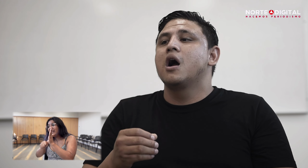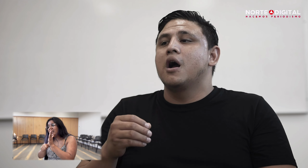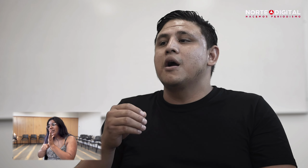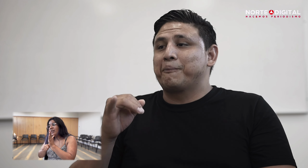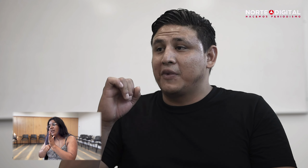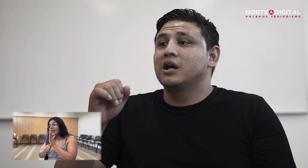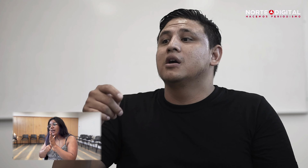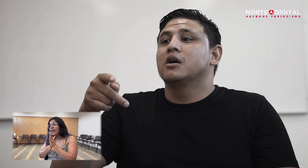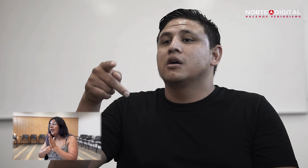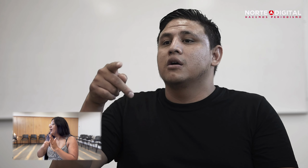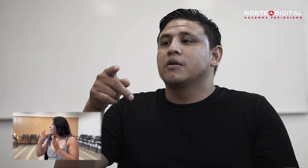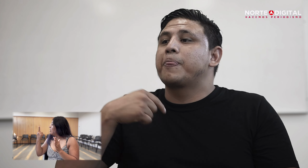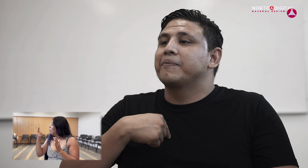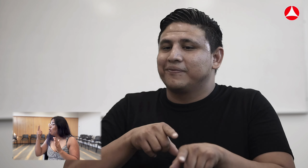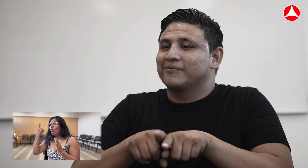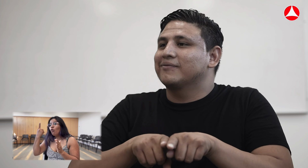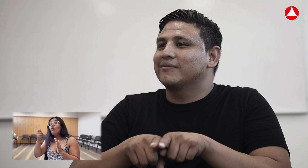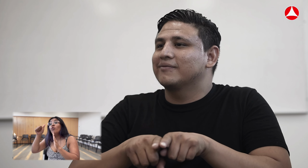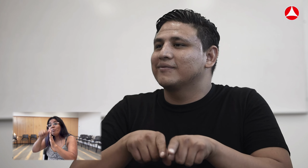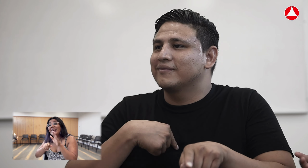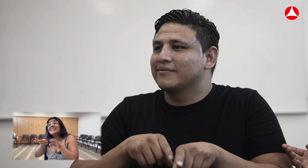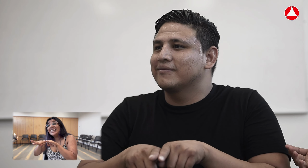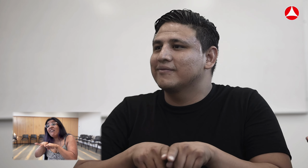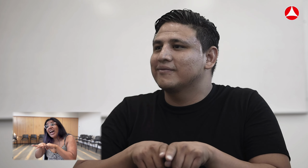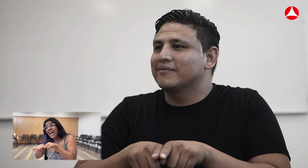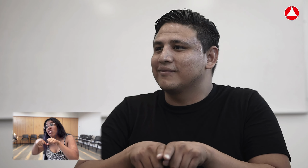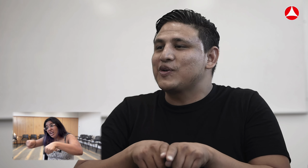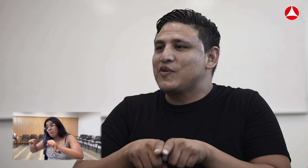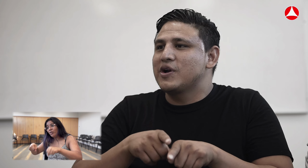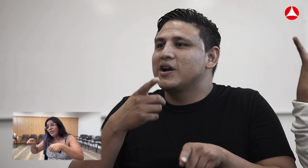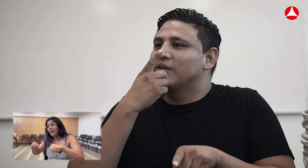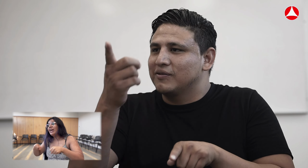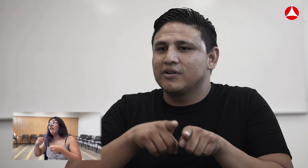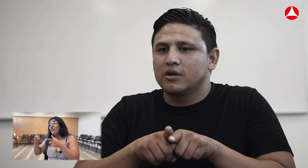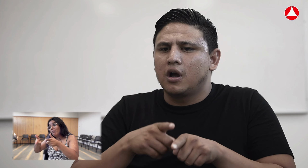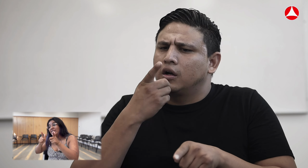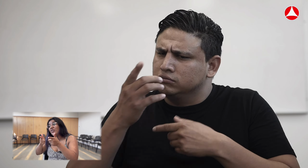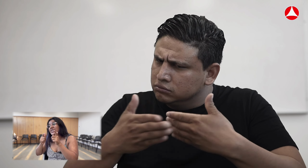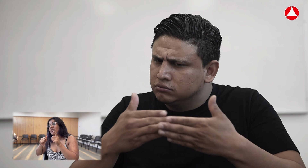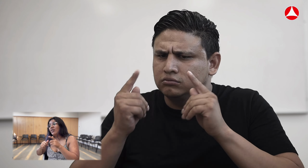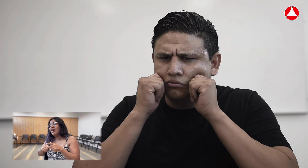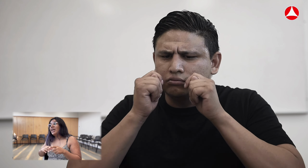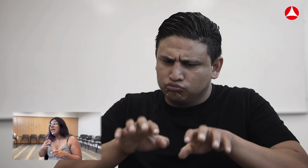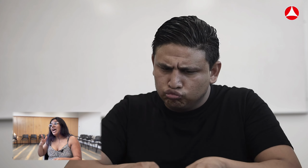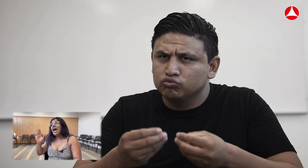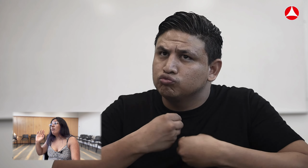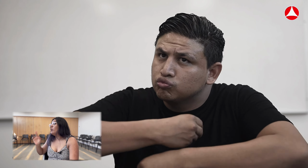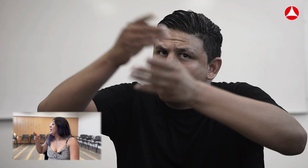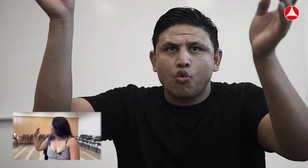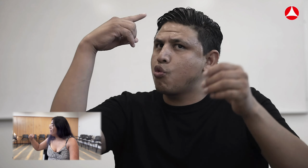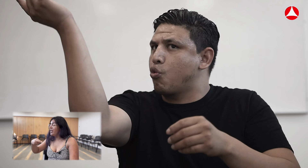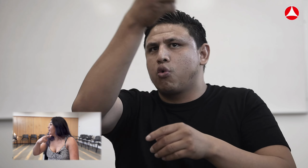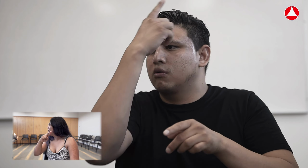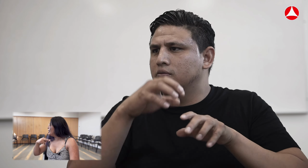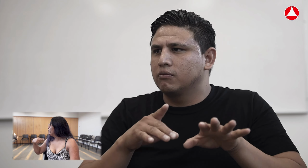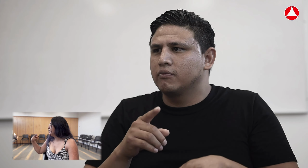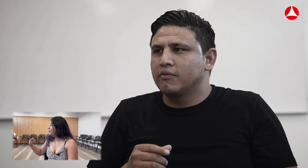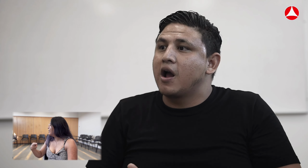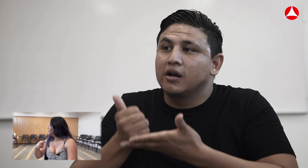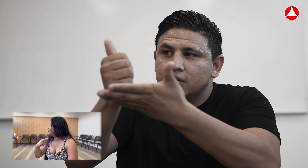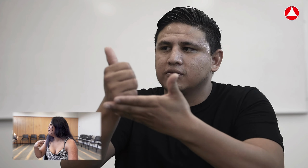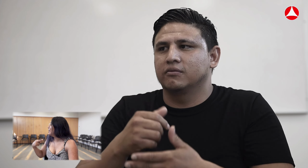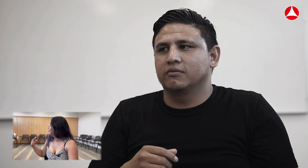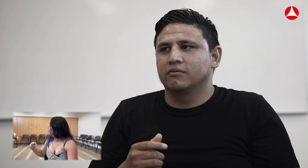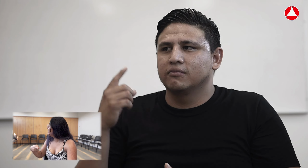¿Un mes? Que tenía un mes trabajando en la moto cuando pasó eso. Al poco que bien rápido